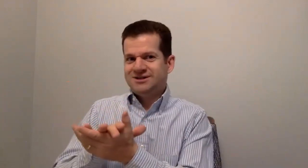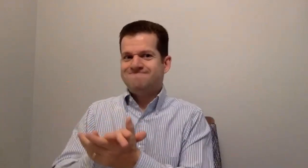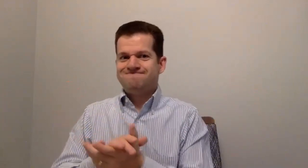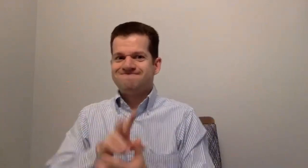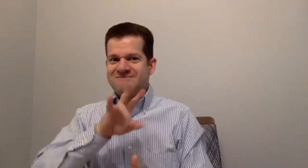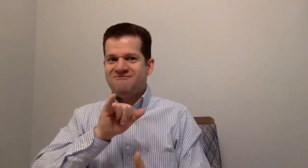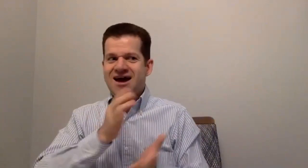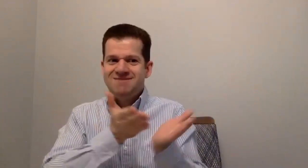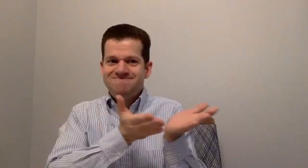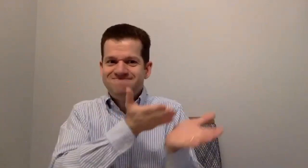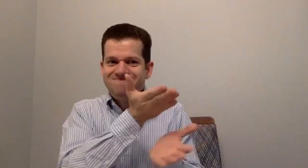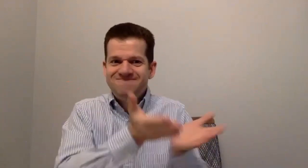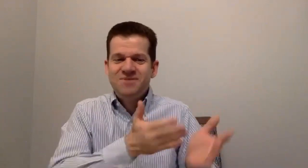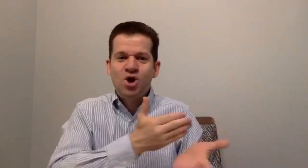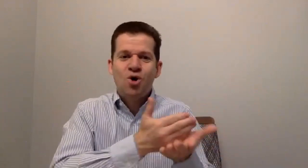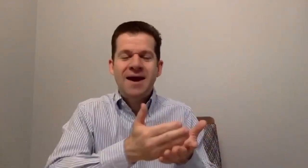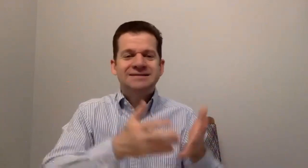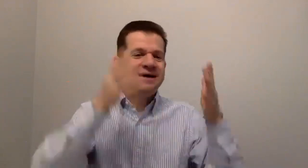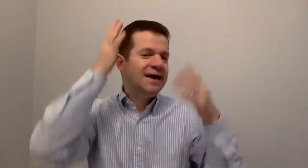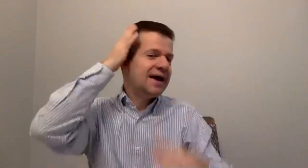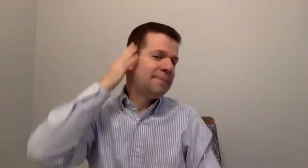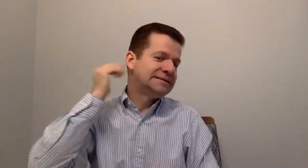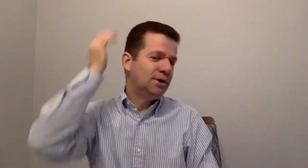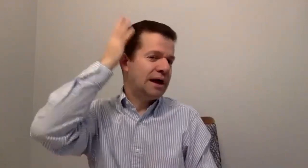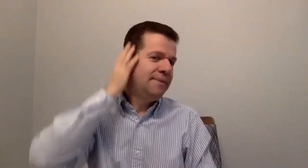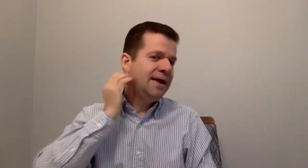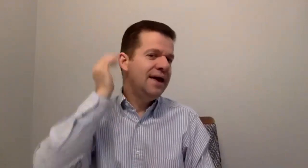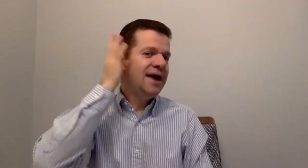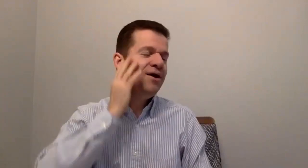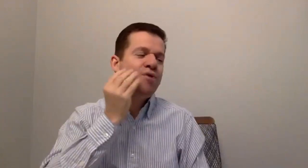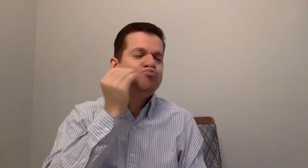esposa, vai, começa a passar a mão no cabelo.